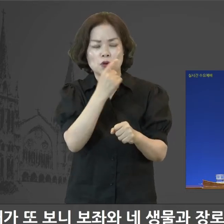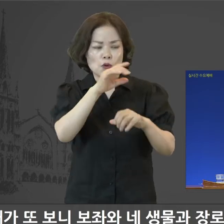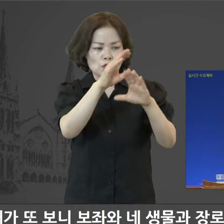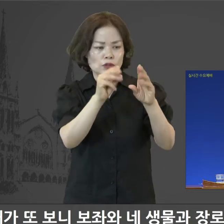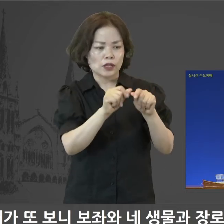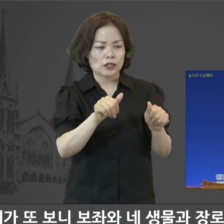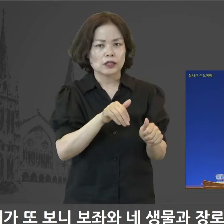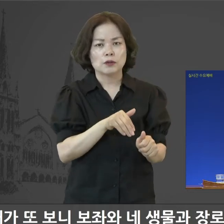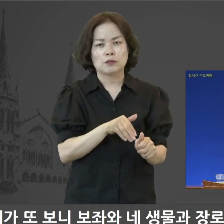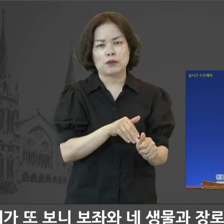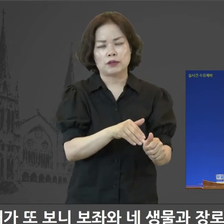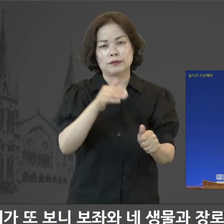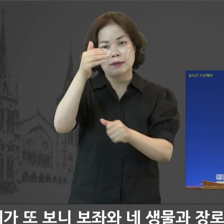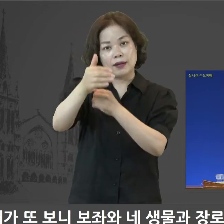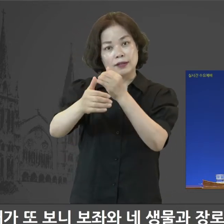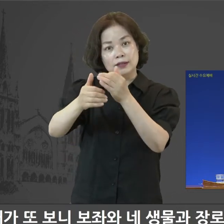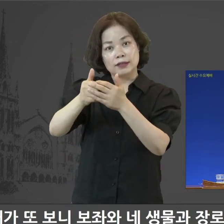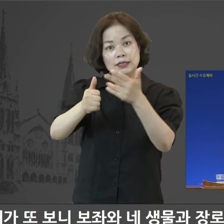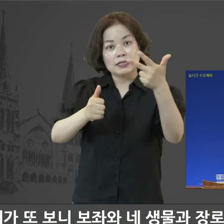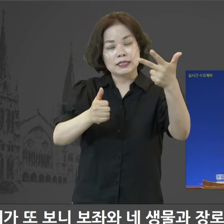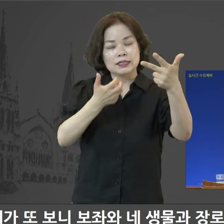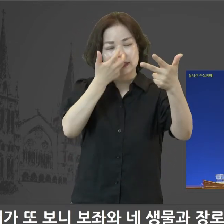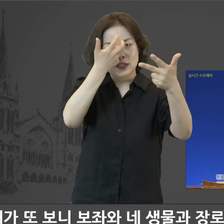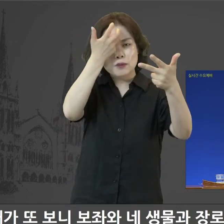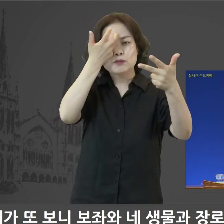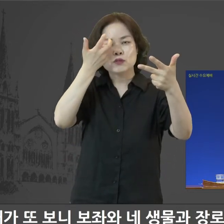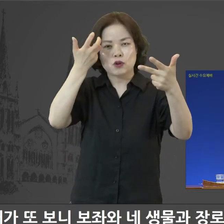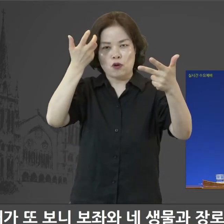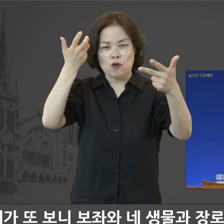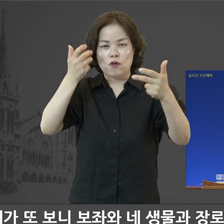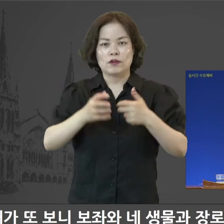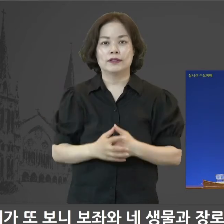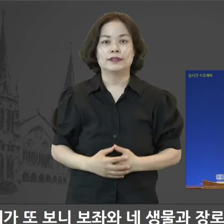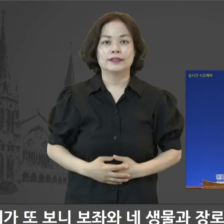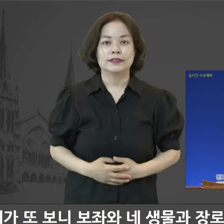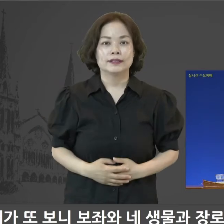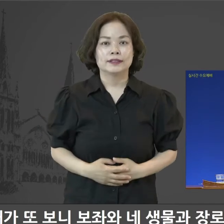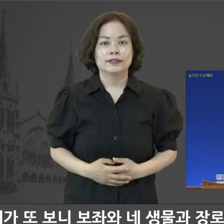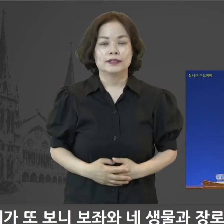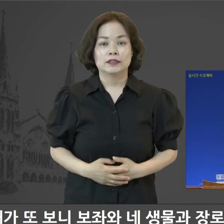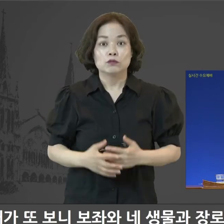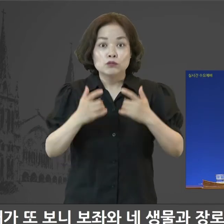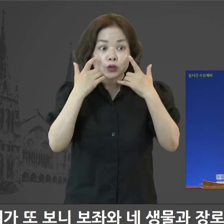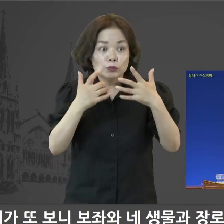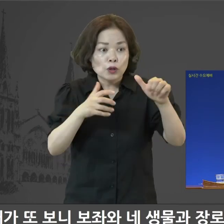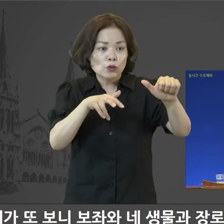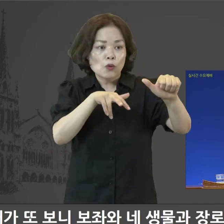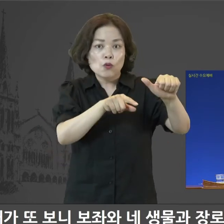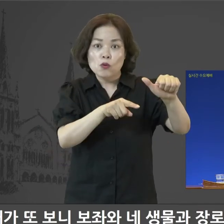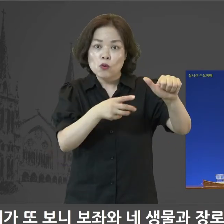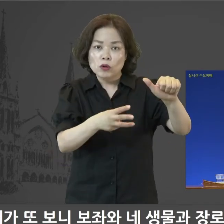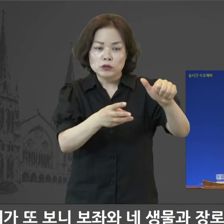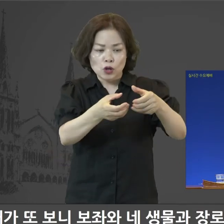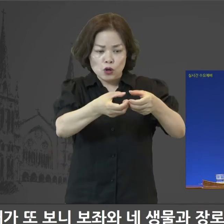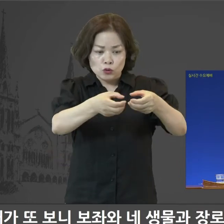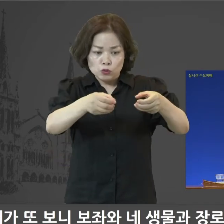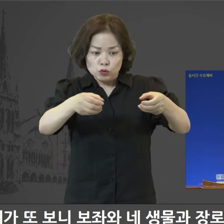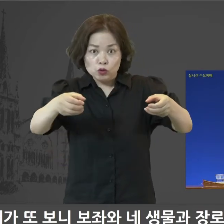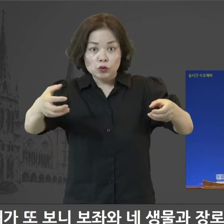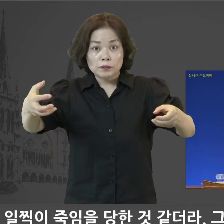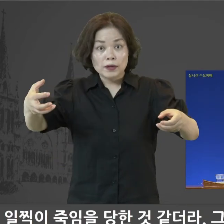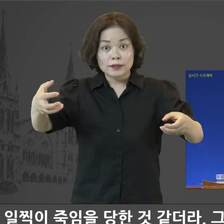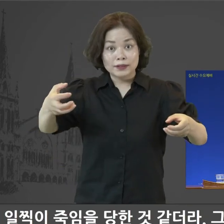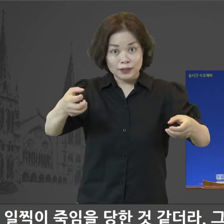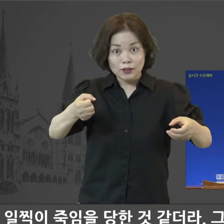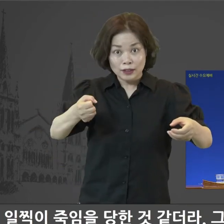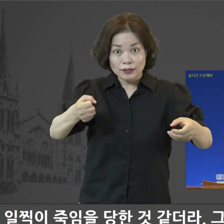땅에 보내심을 받은 하나님의 7영이더라. 자, 분명히 5절에서는 두루마리를